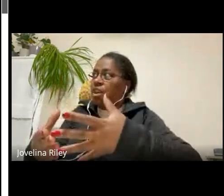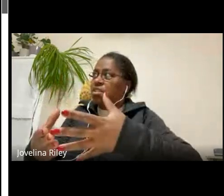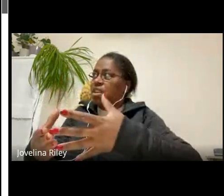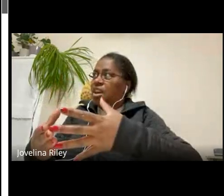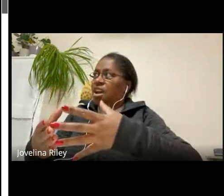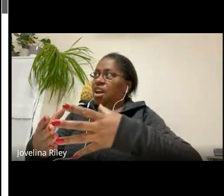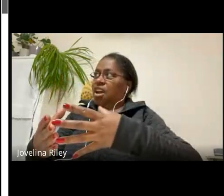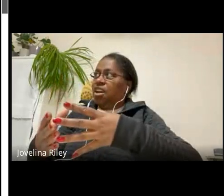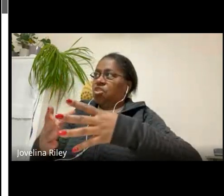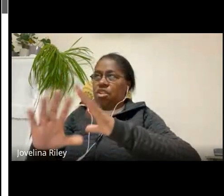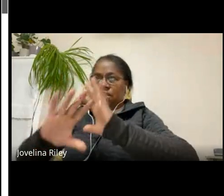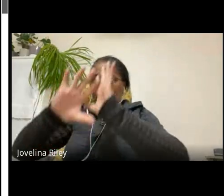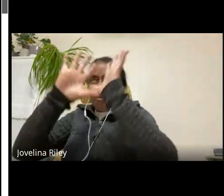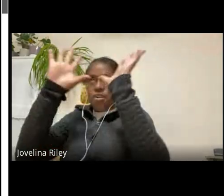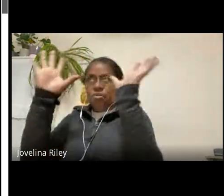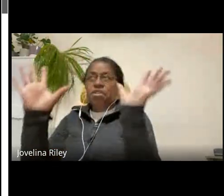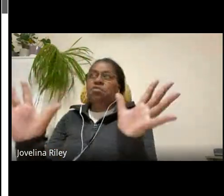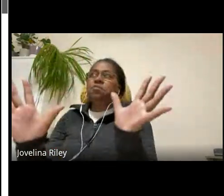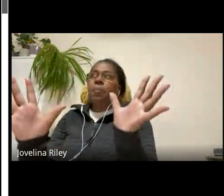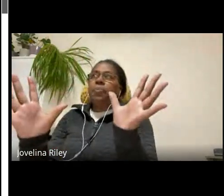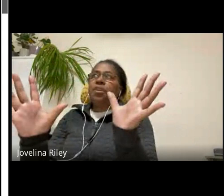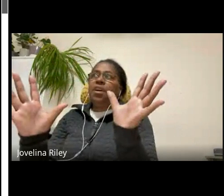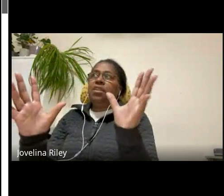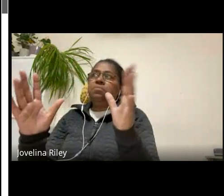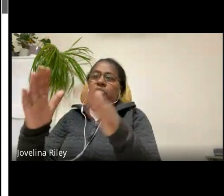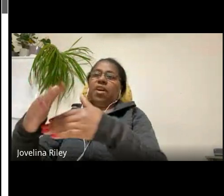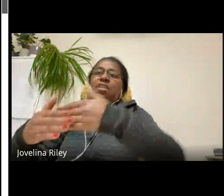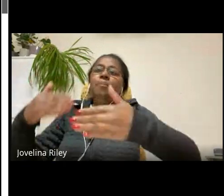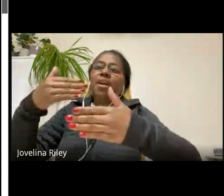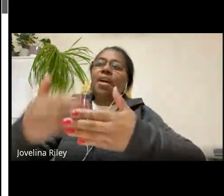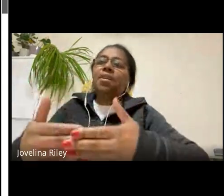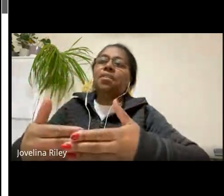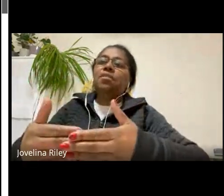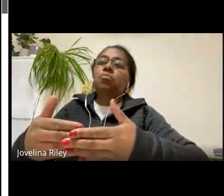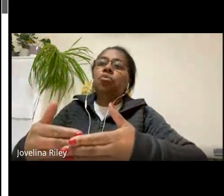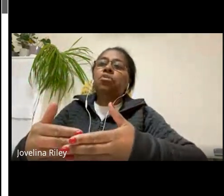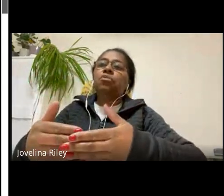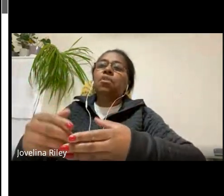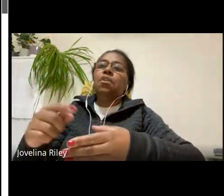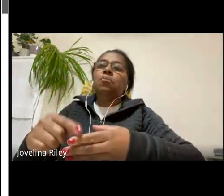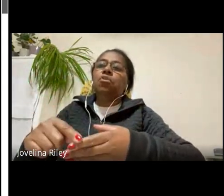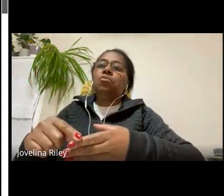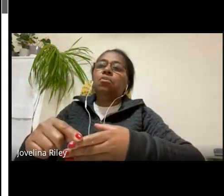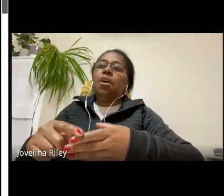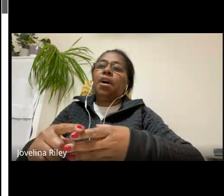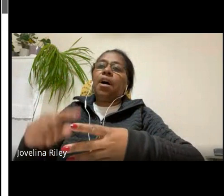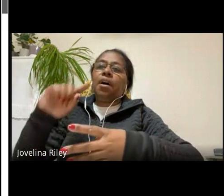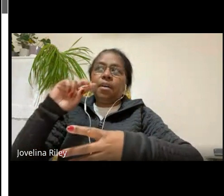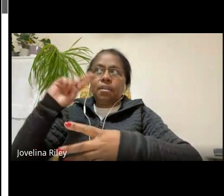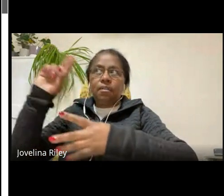toda vez, toda essa época do ano, né, me faz lembrar muito,